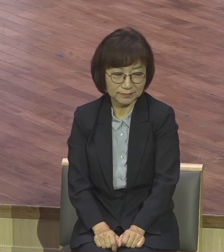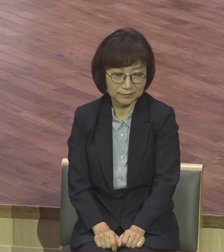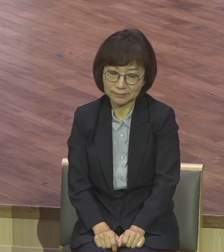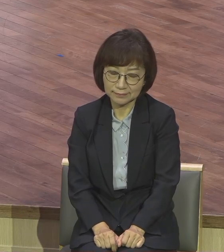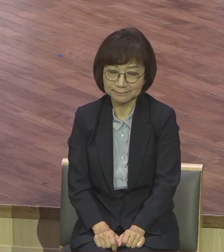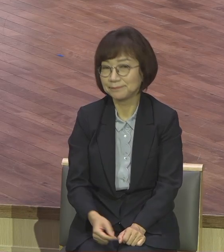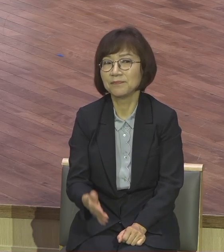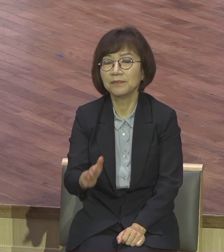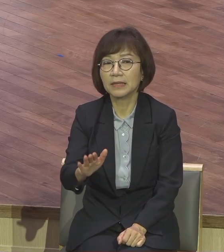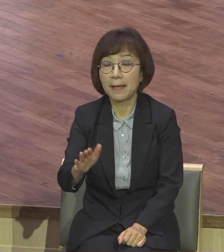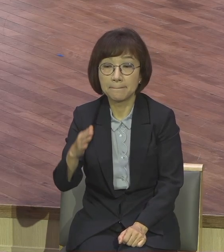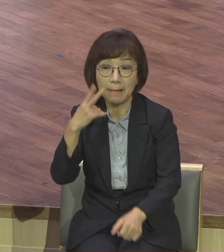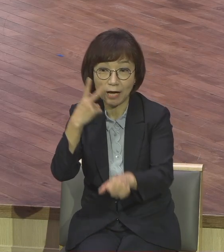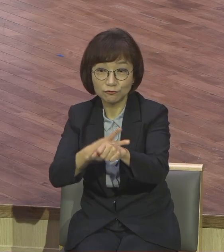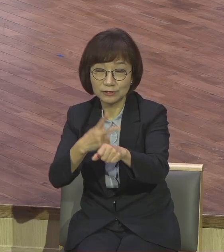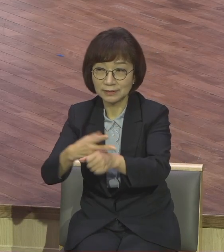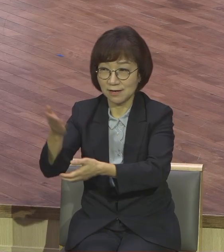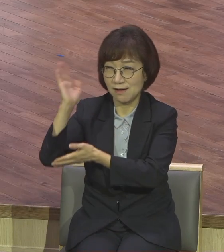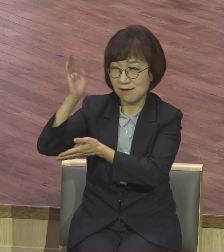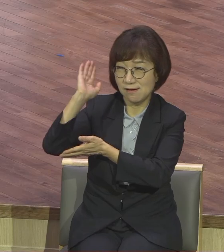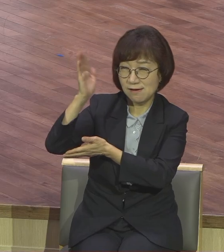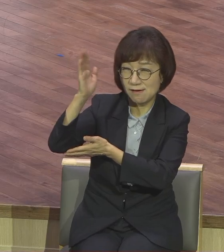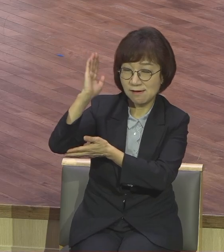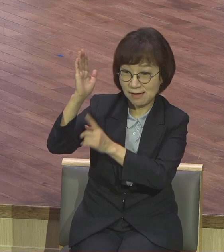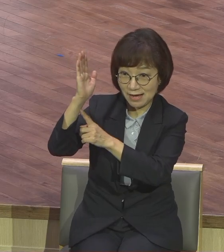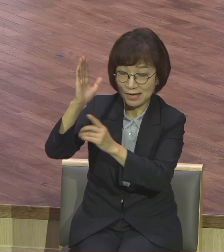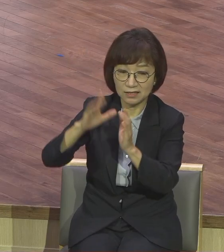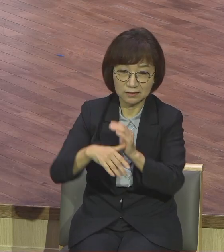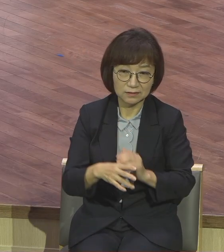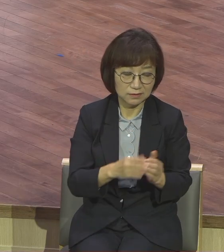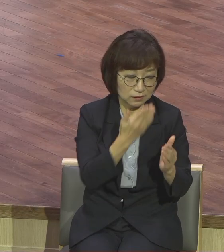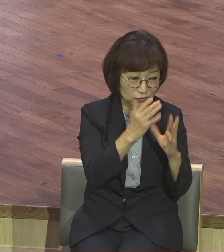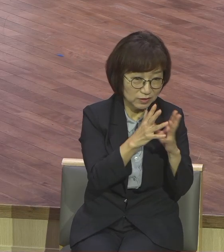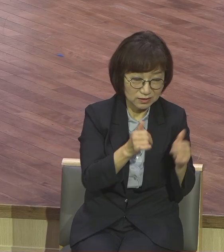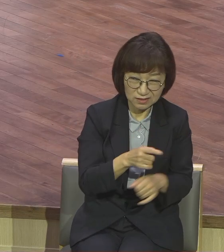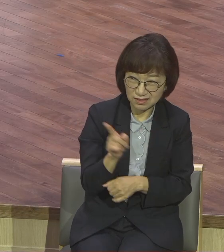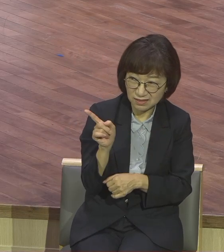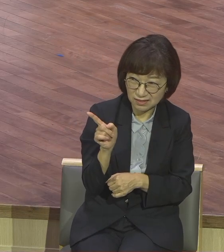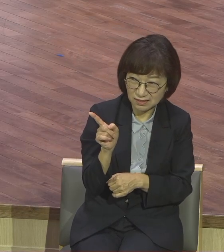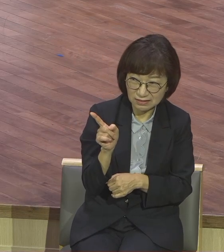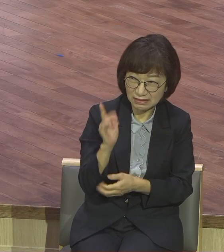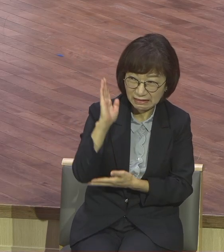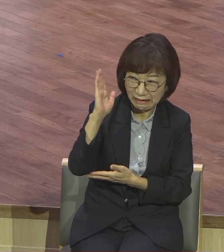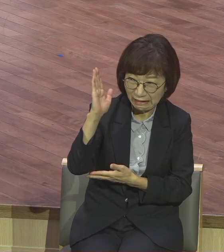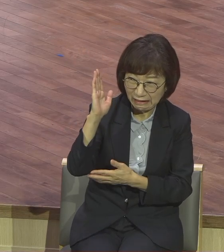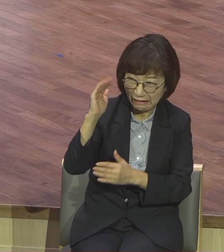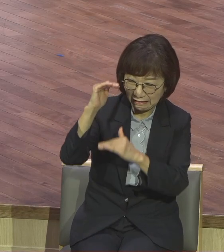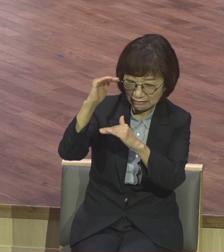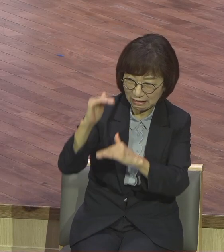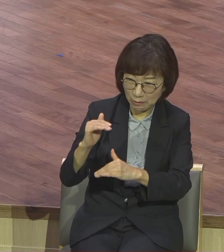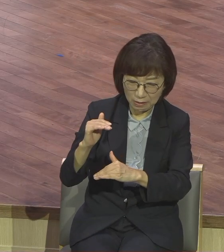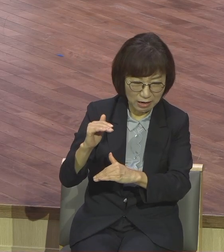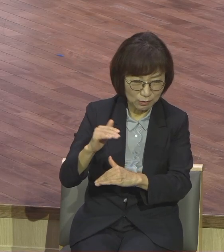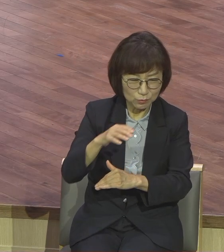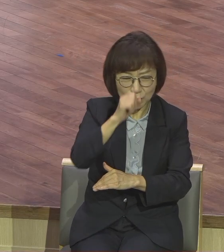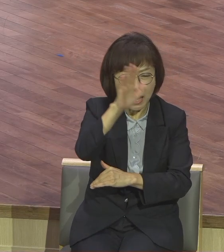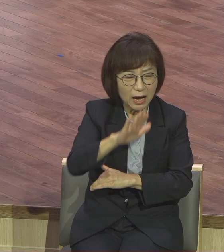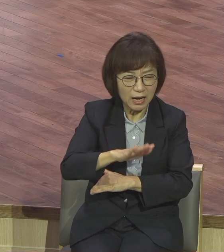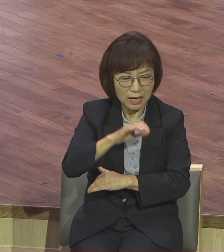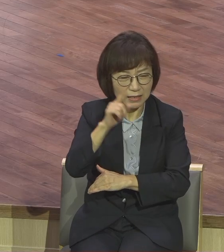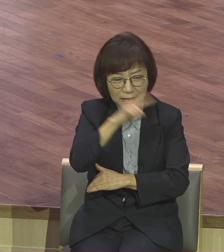바울이 전하고 가르치는 복음을 불완전한 뭐요? 반쪽아리 진리라고 갈라디아 교인들에게 속이고